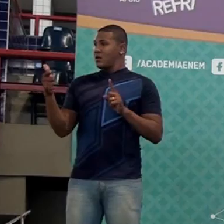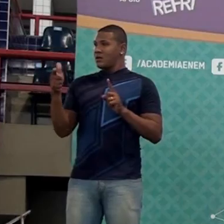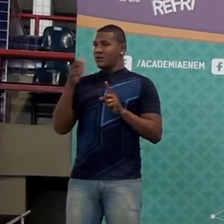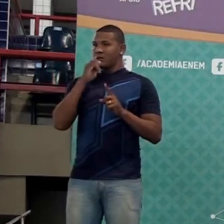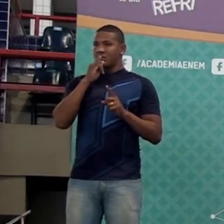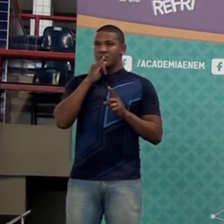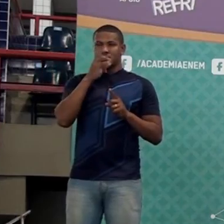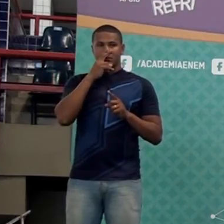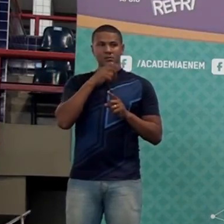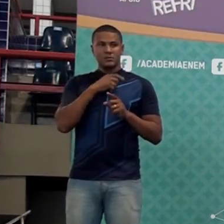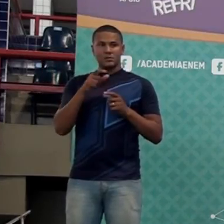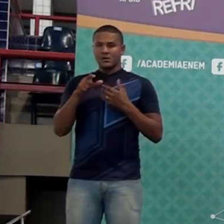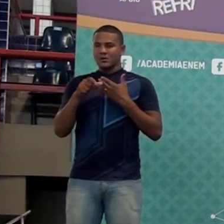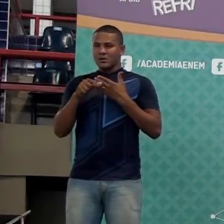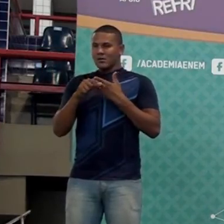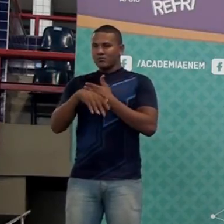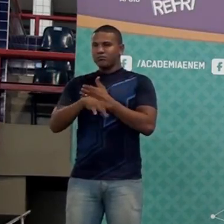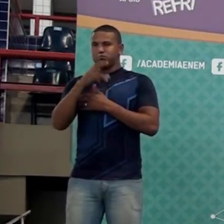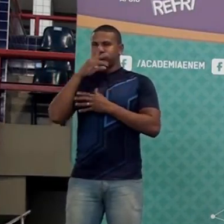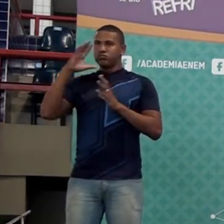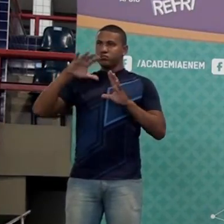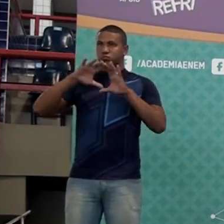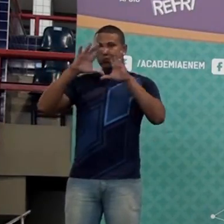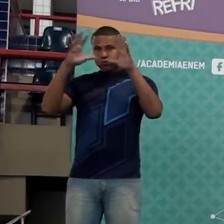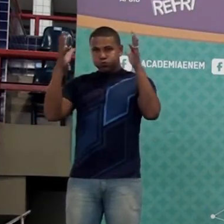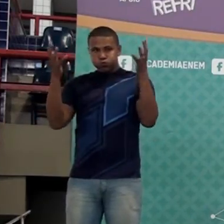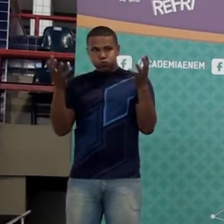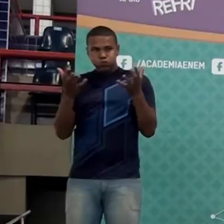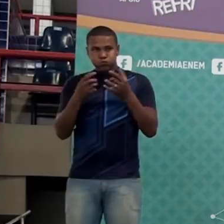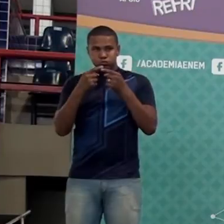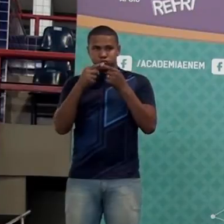de gases de efeito estufa, tá?